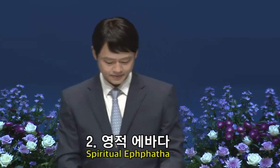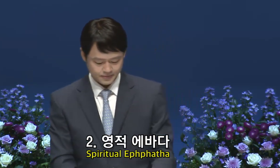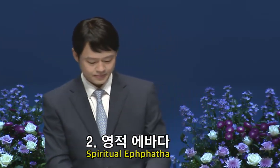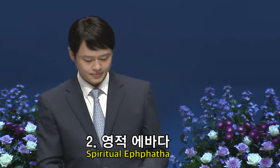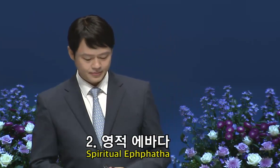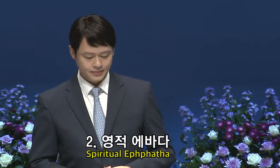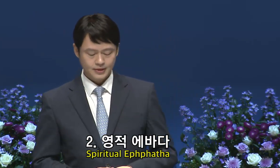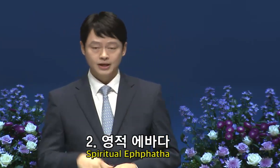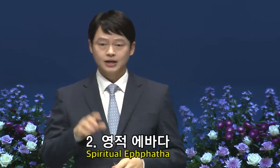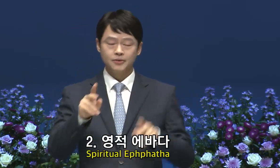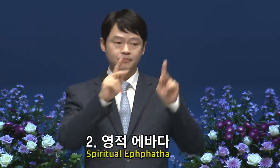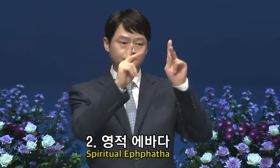수어합니다.